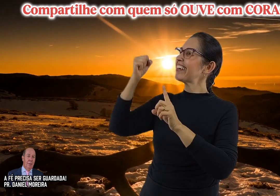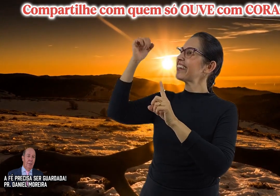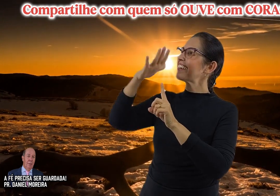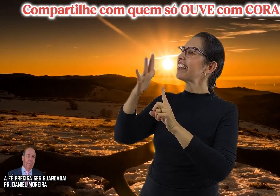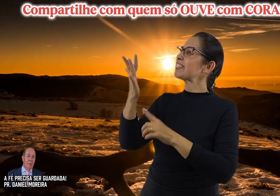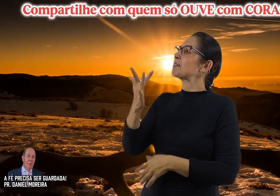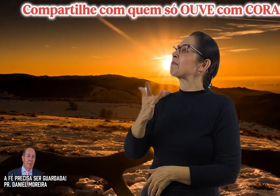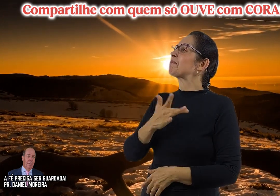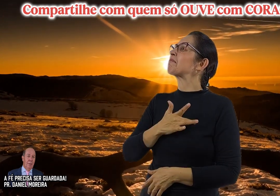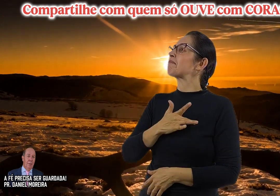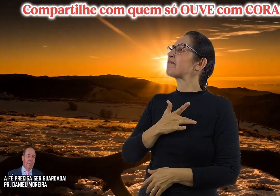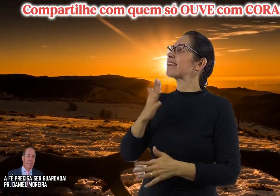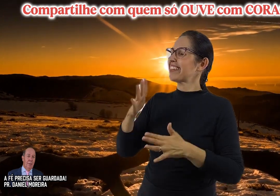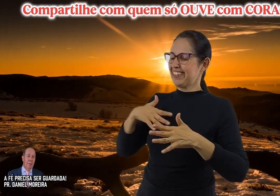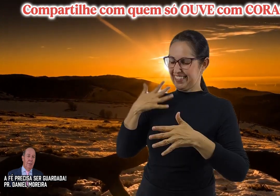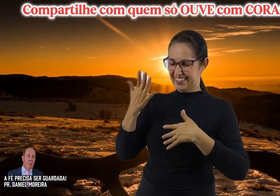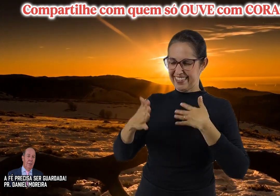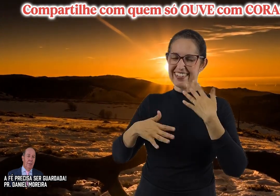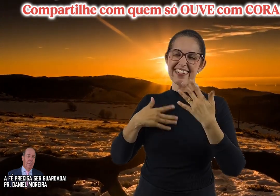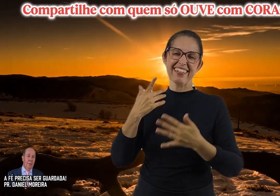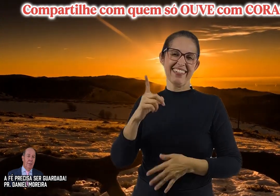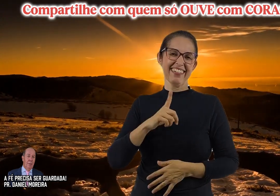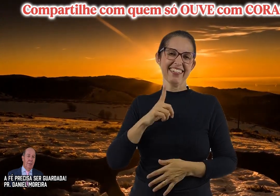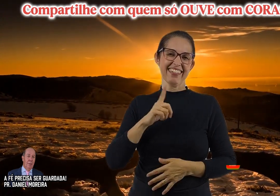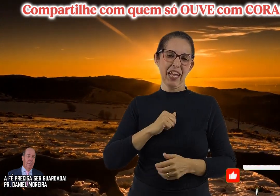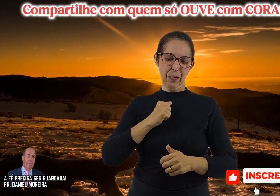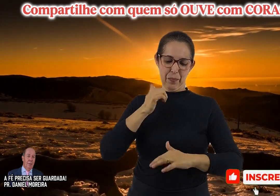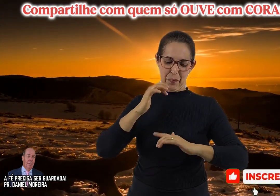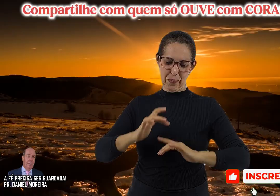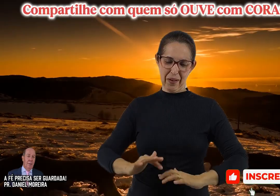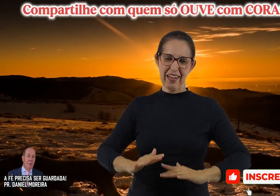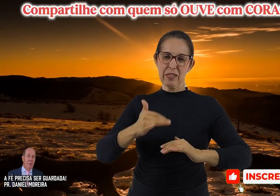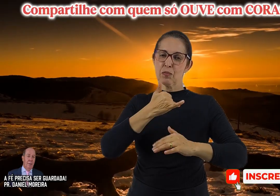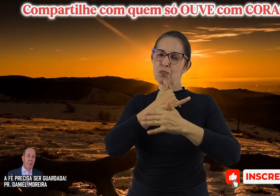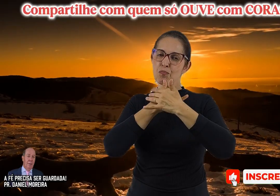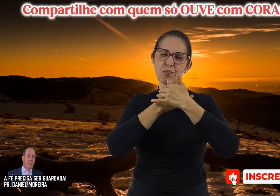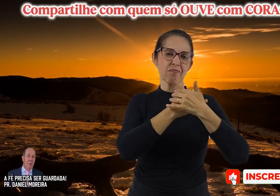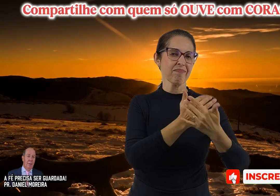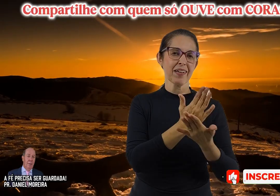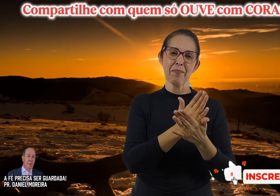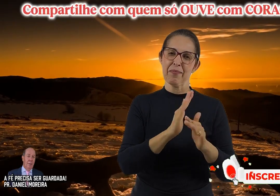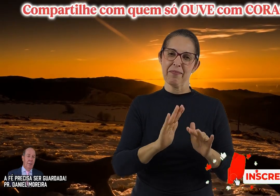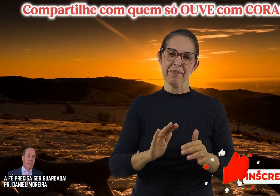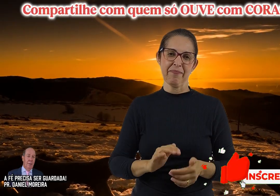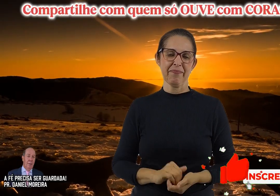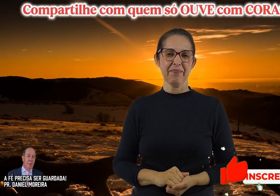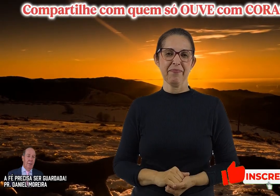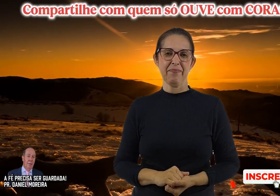tocou, e a alegria da salvação tomou lugar da tristeza na nossa vida.